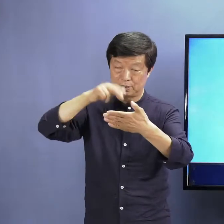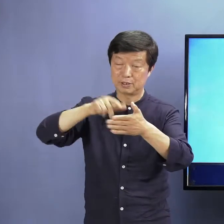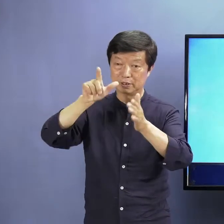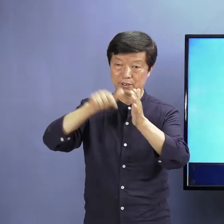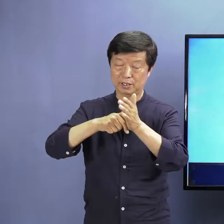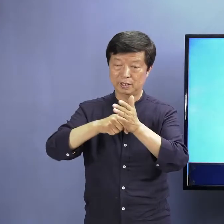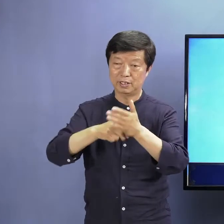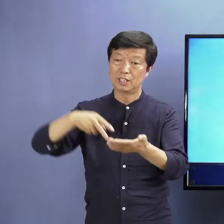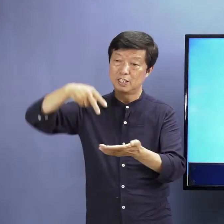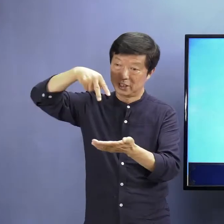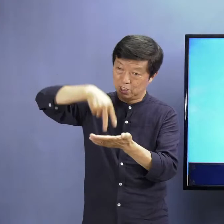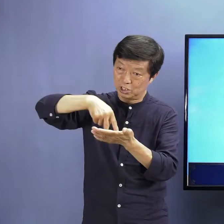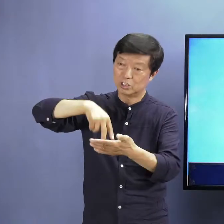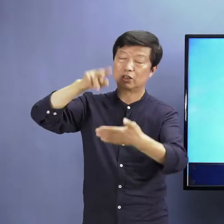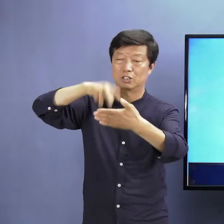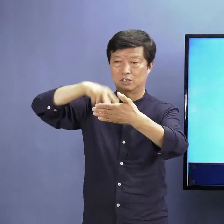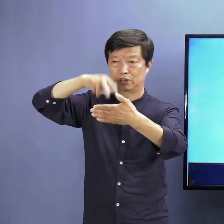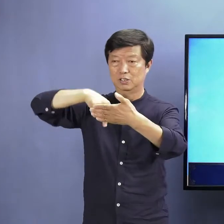일어났어요.